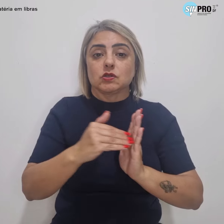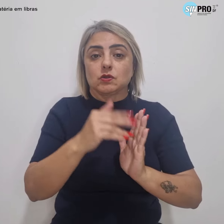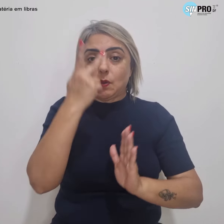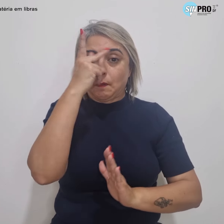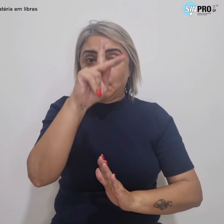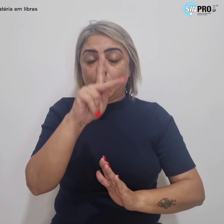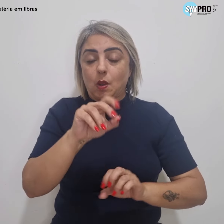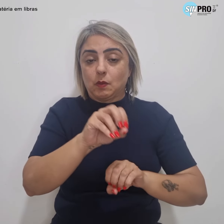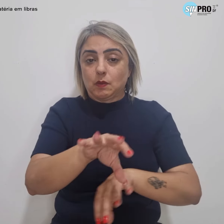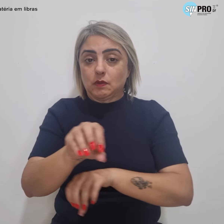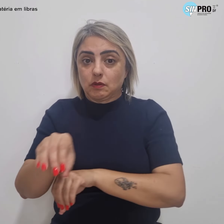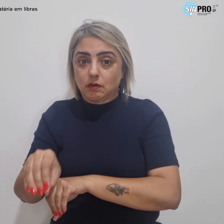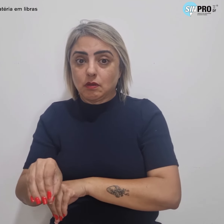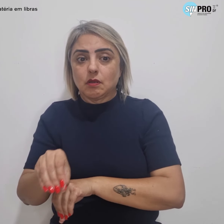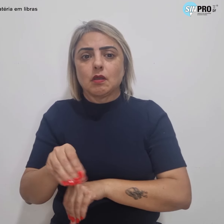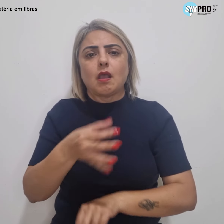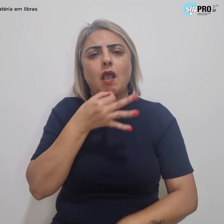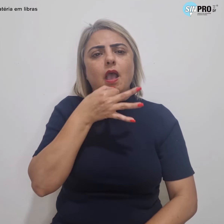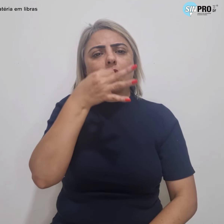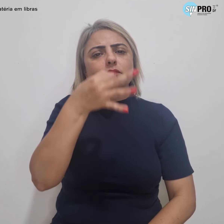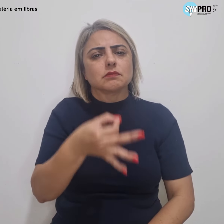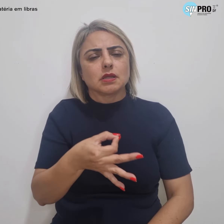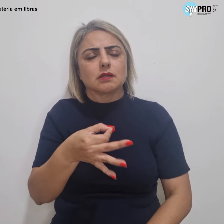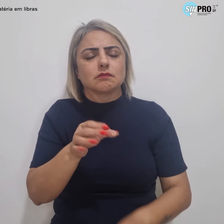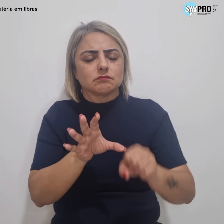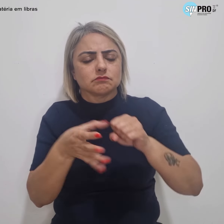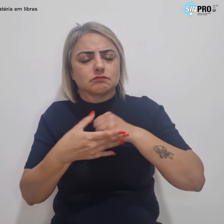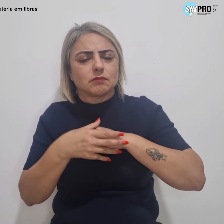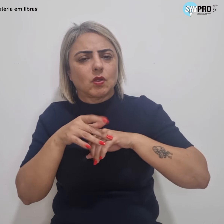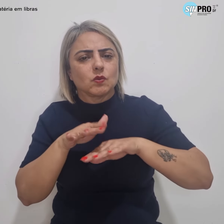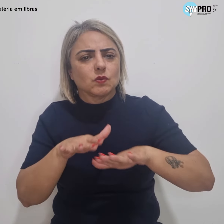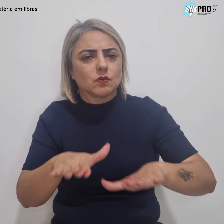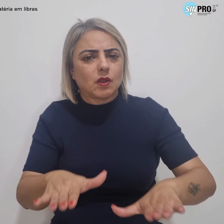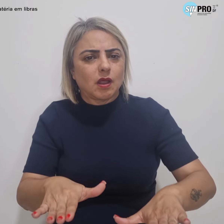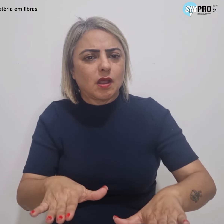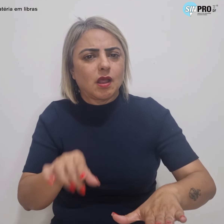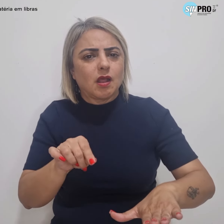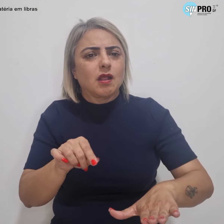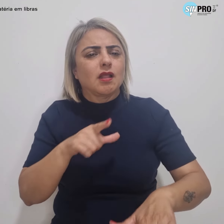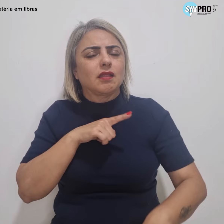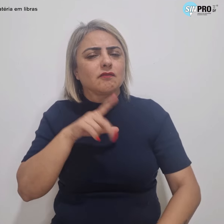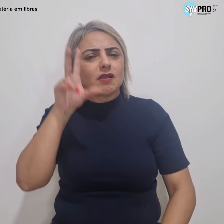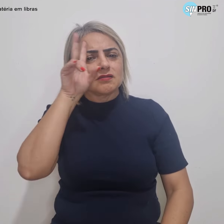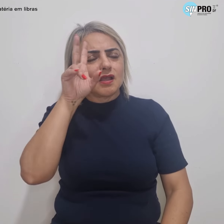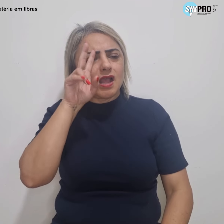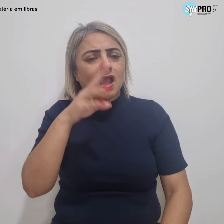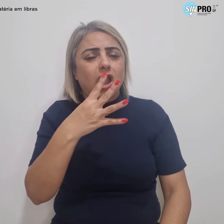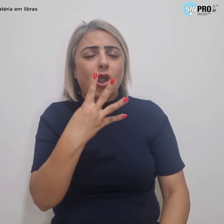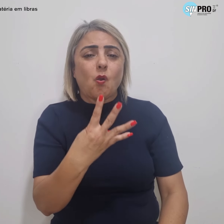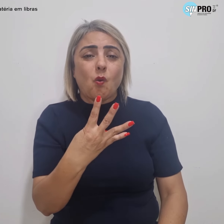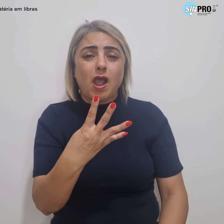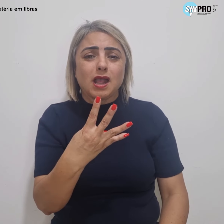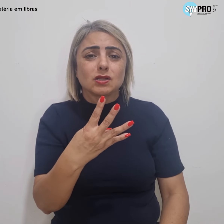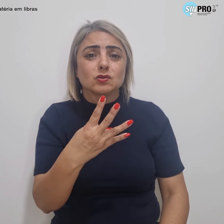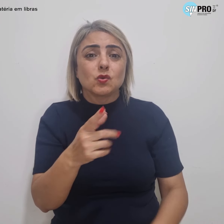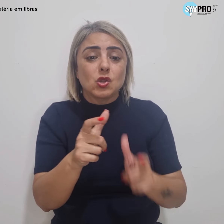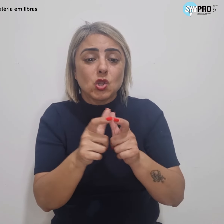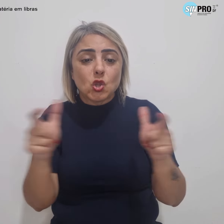educação, argumenta que a pandemia deixou um legado de quatro grandes problemas na educação.